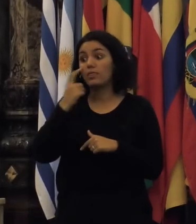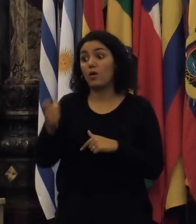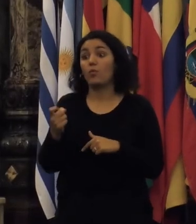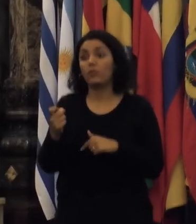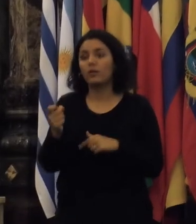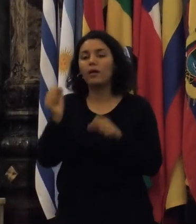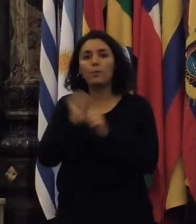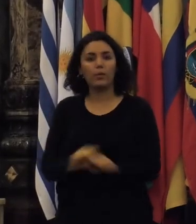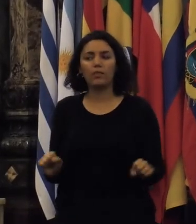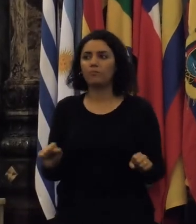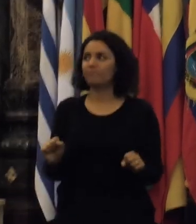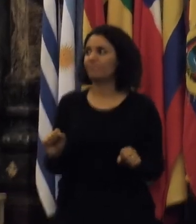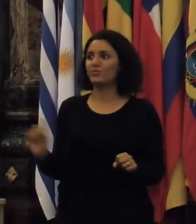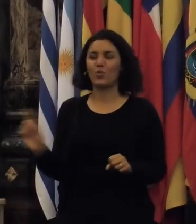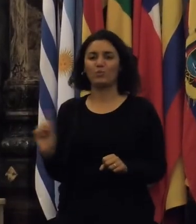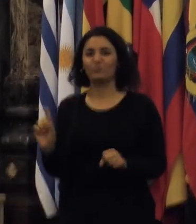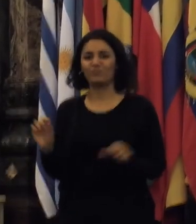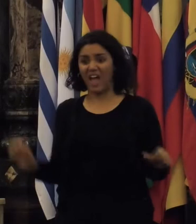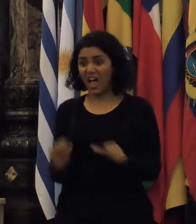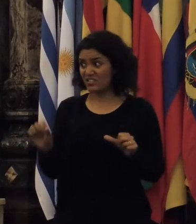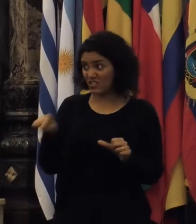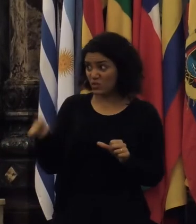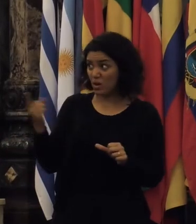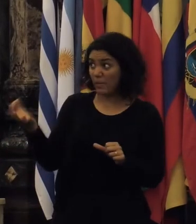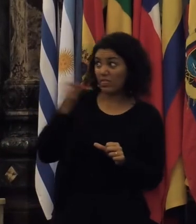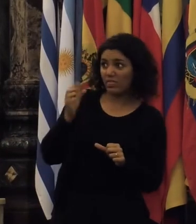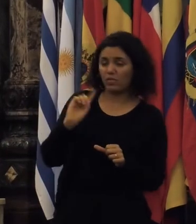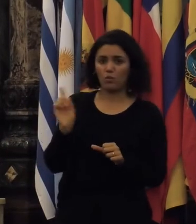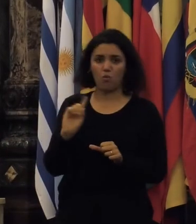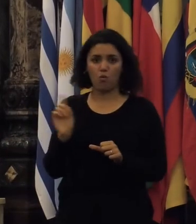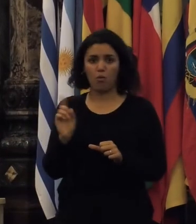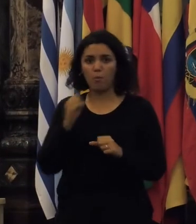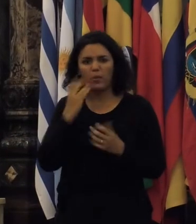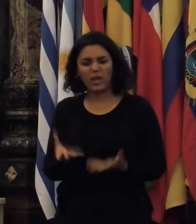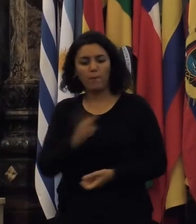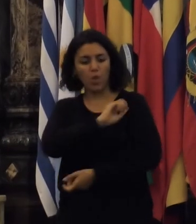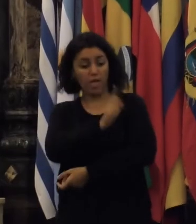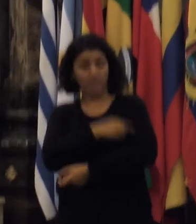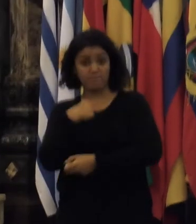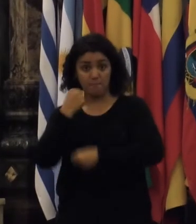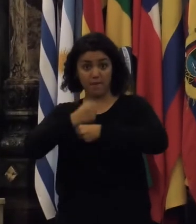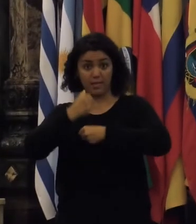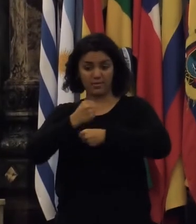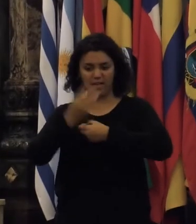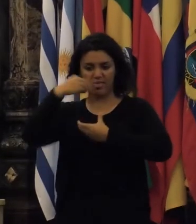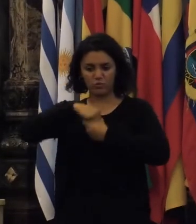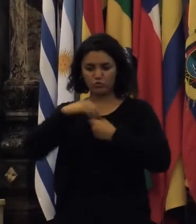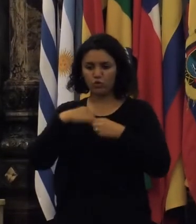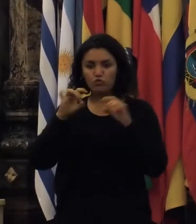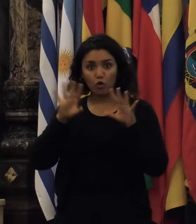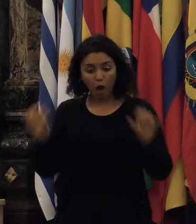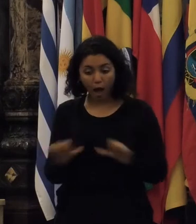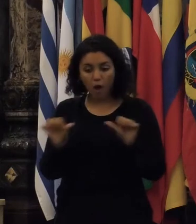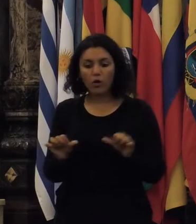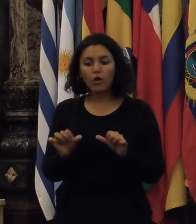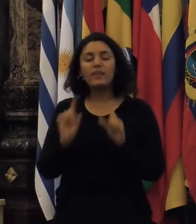no hacerlo. Porque el poder en nuestra práctica no está solamente en lo que hacemos, sino en lo